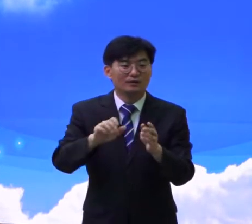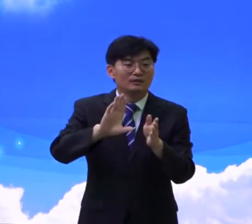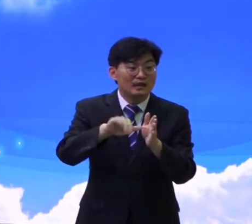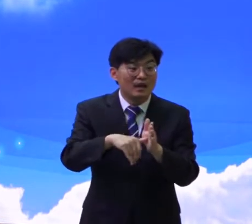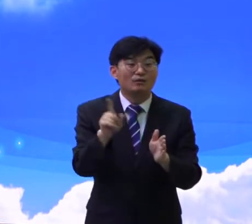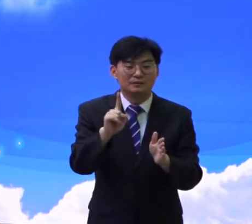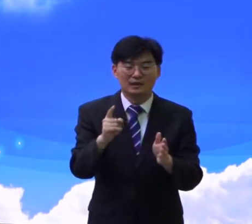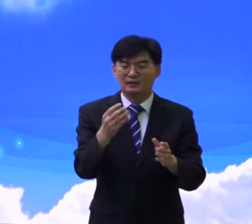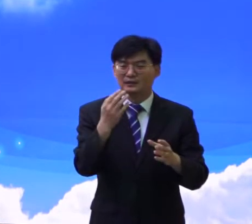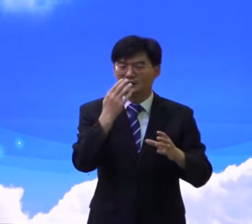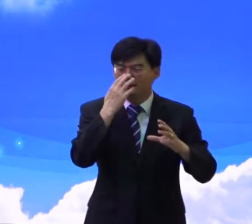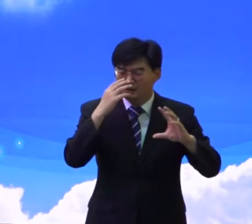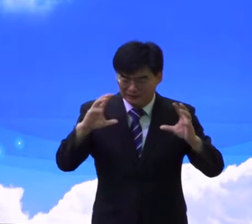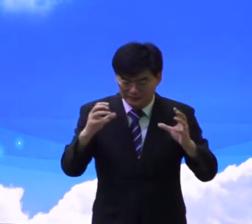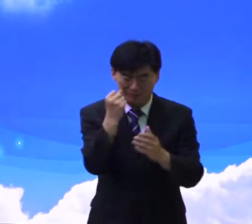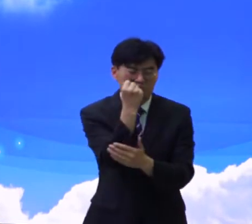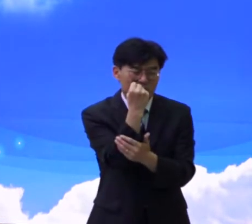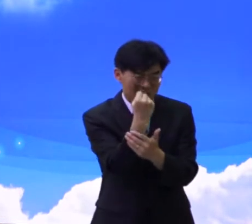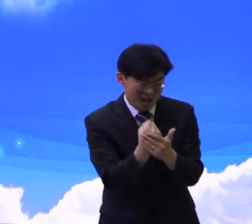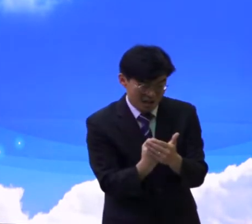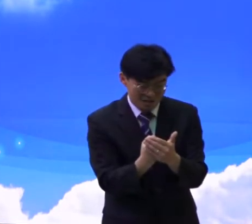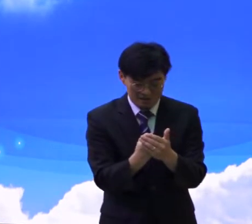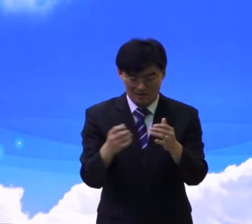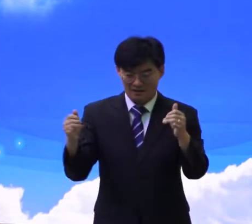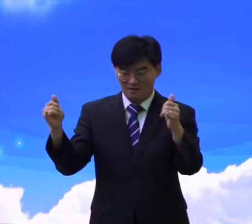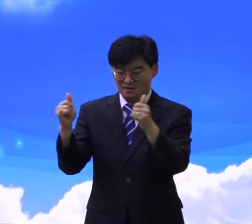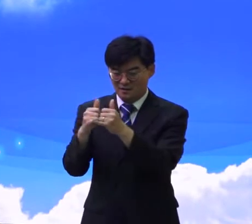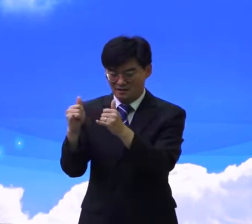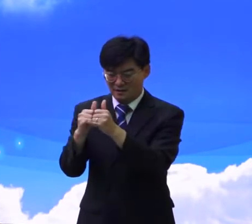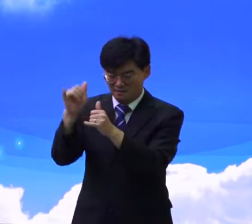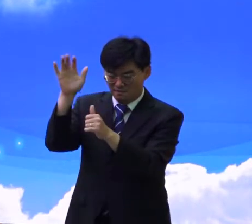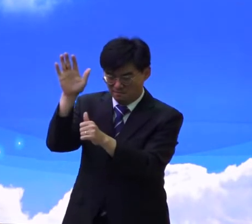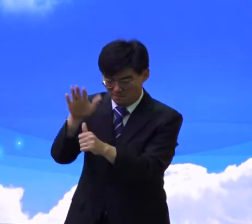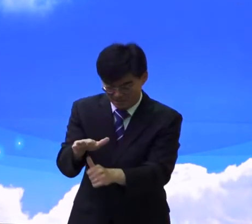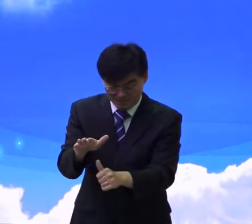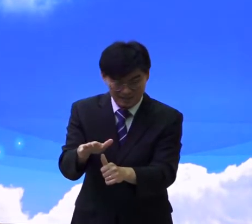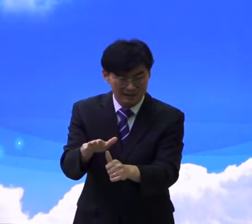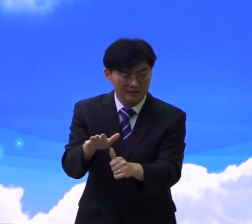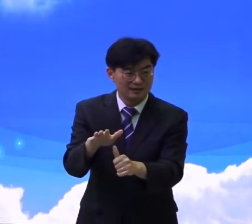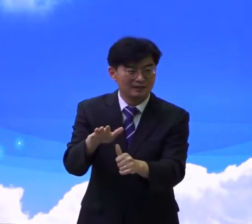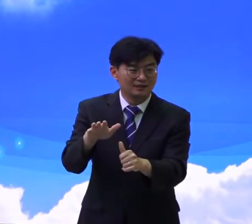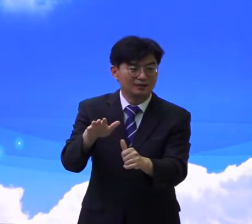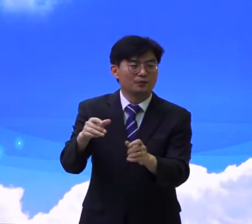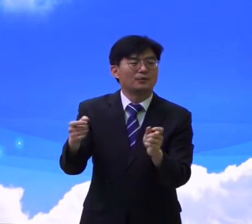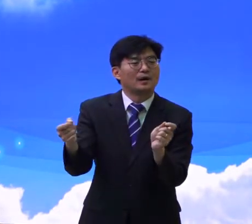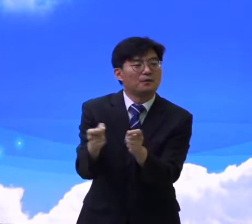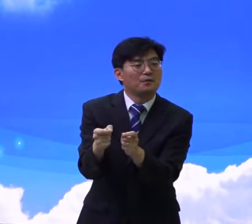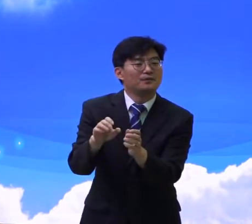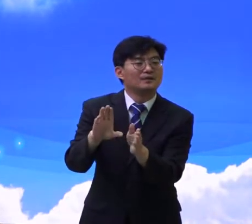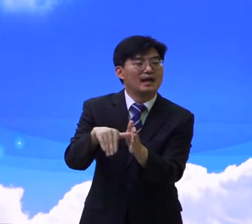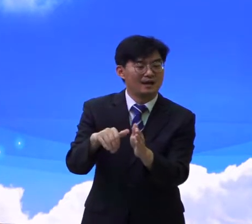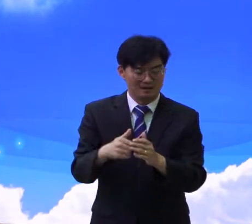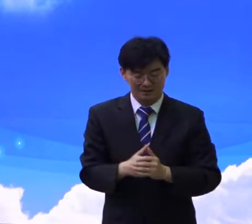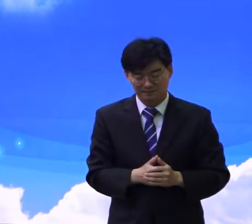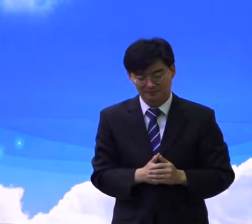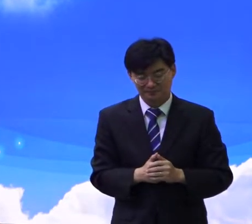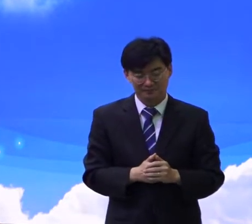하나님의 저주에 대해서 선포를 했습니다. 그만큼 그 시대가 고난 중에 있었고, 그리고 이사야는